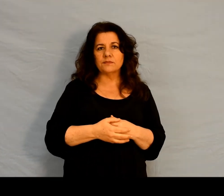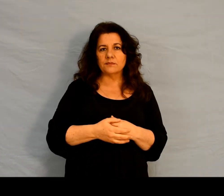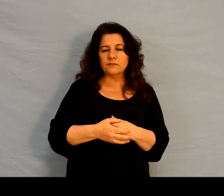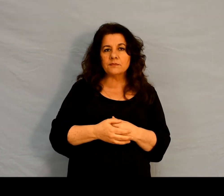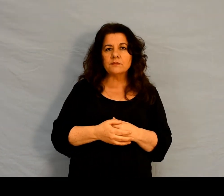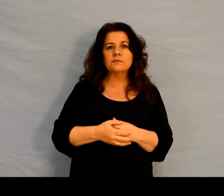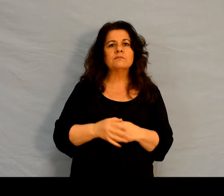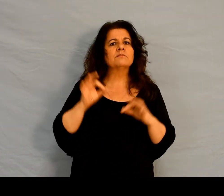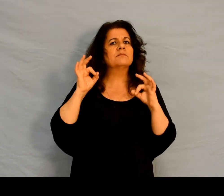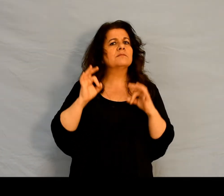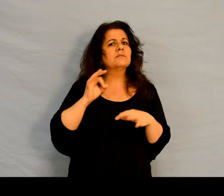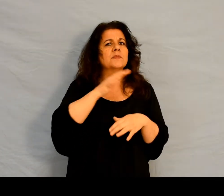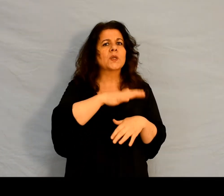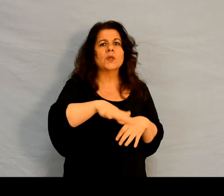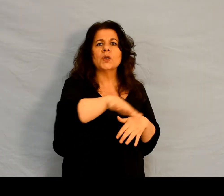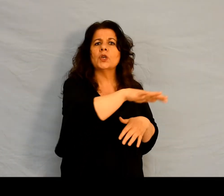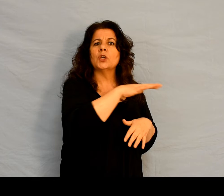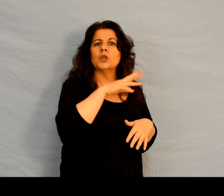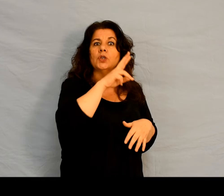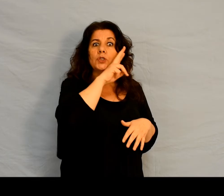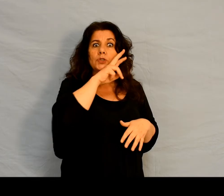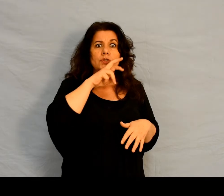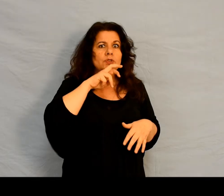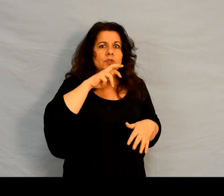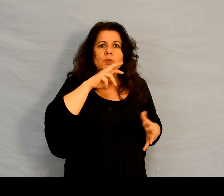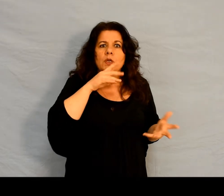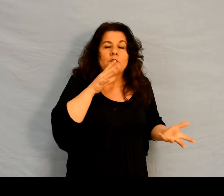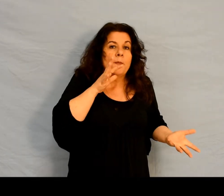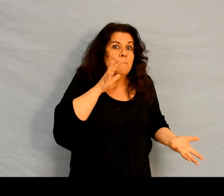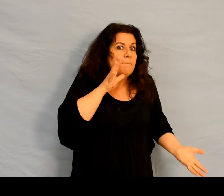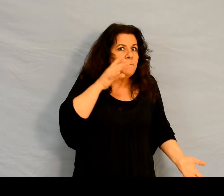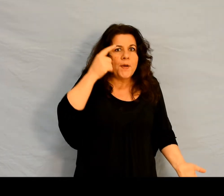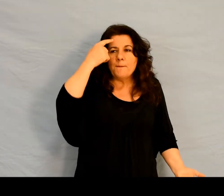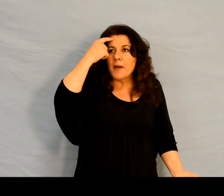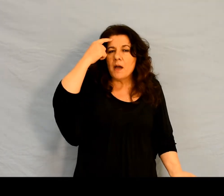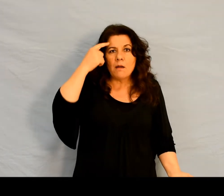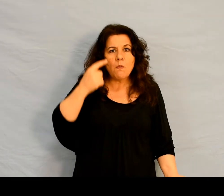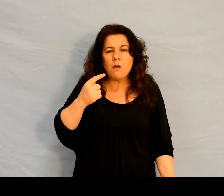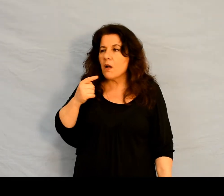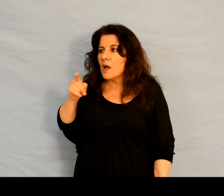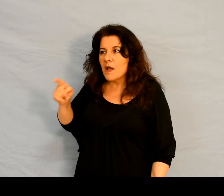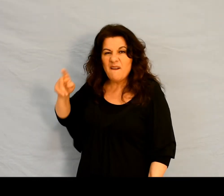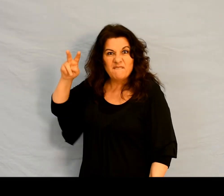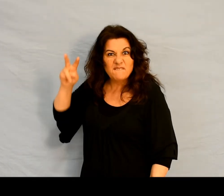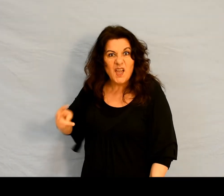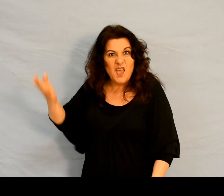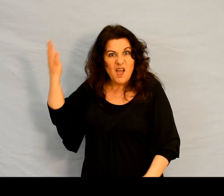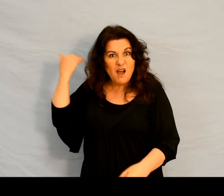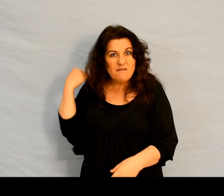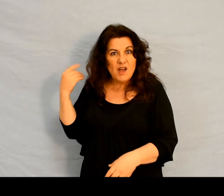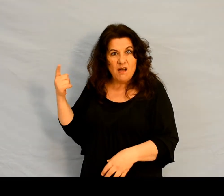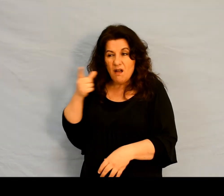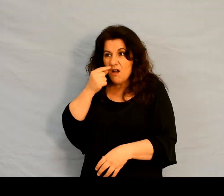Or, les Juifs ne voulaient pas croire que cet homme avait été aveugle et que maintenant il pouvait voir.